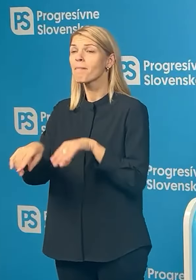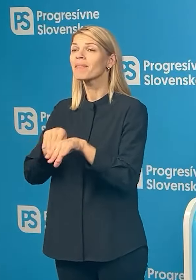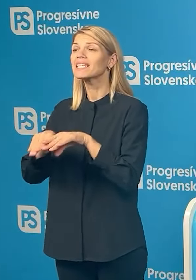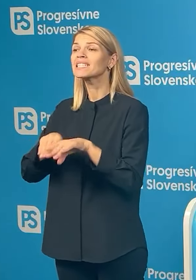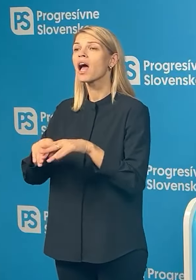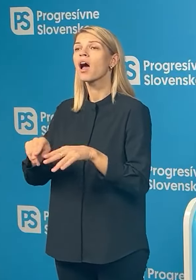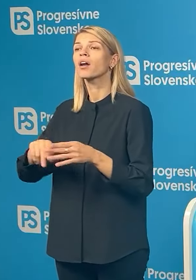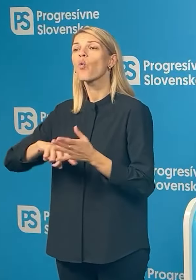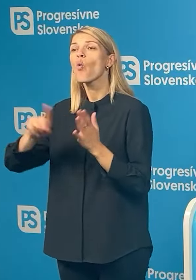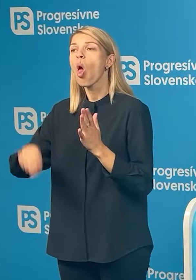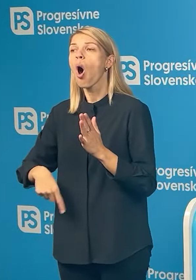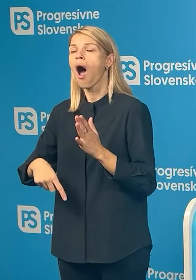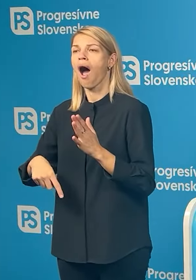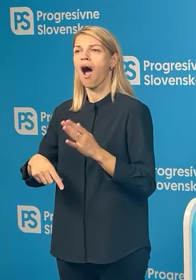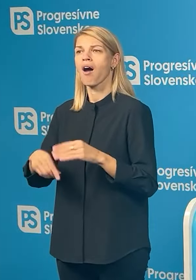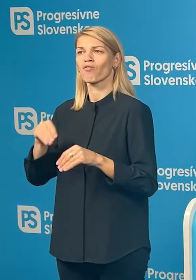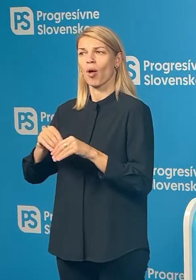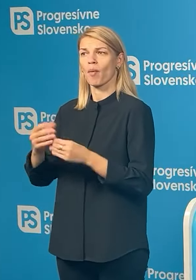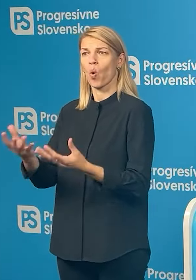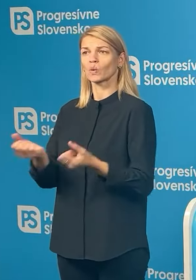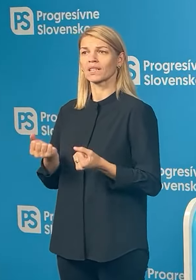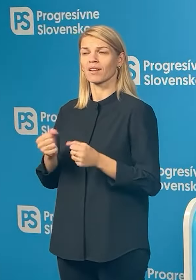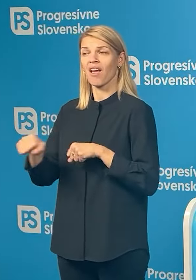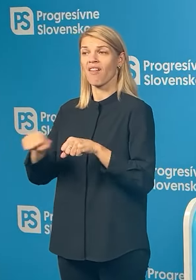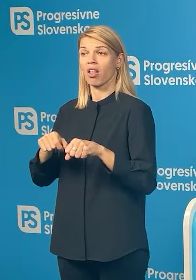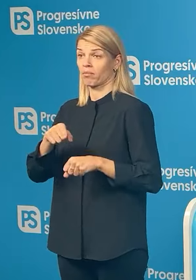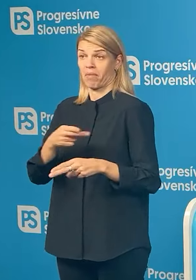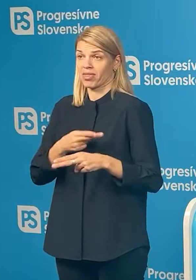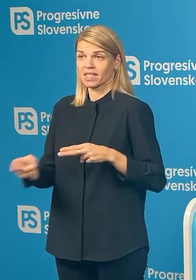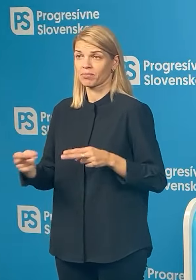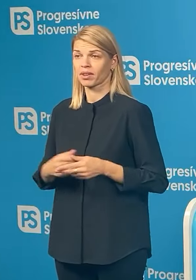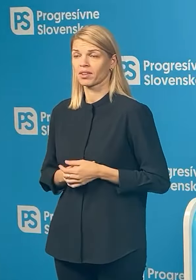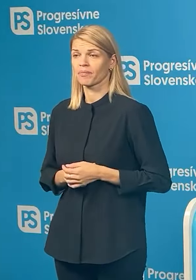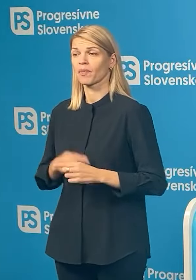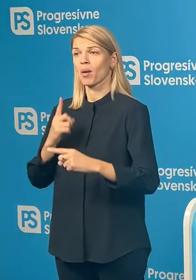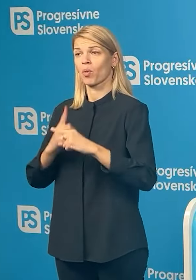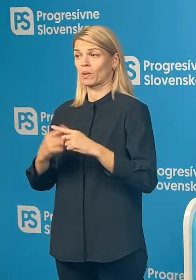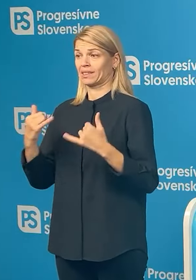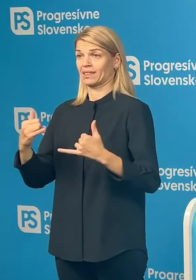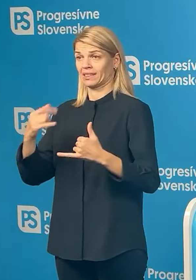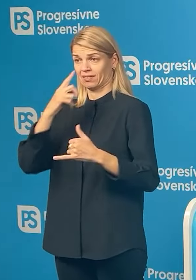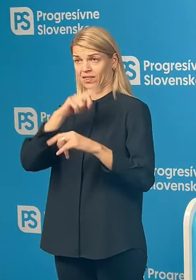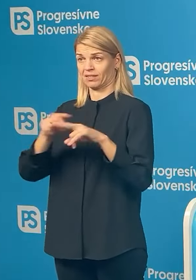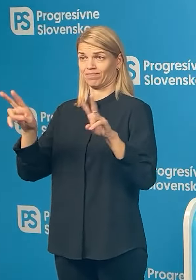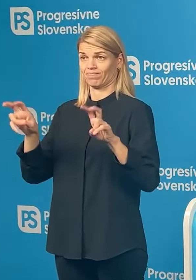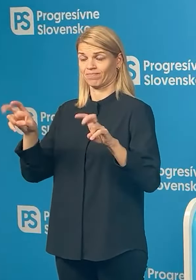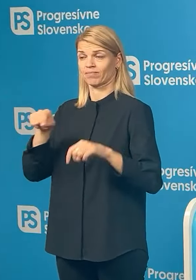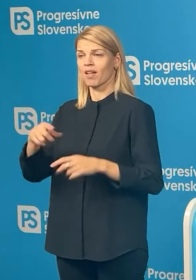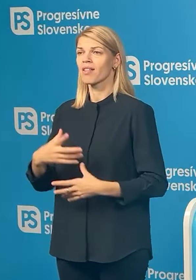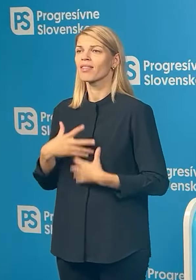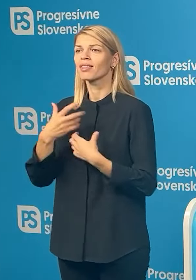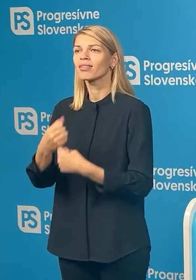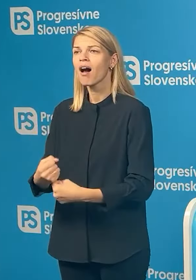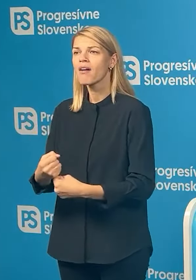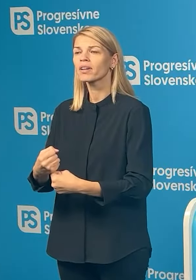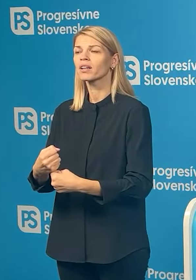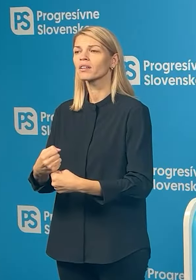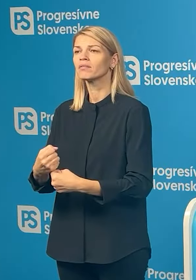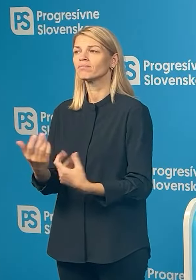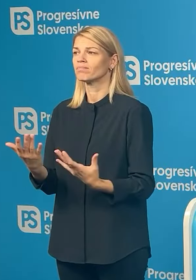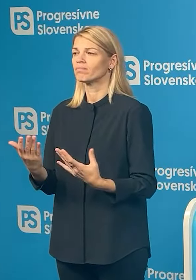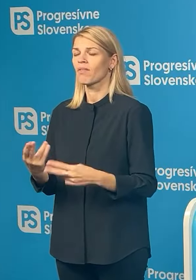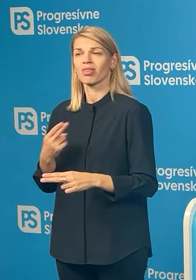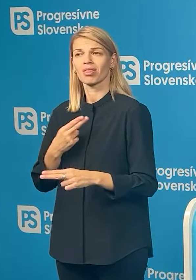úlohy, ktorými bol zaviazaný uznesením vlády. To je jedna vec a navyše v aktuálnom znení tento návrh